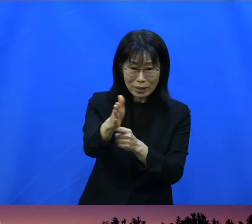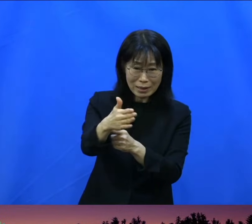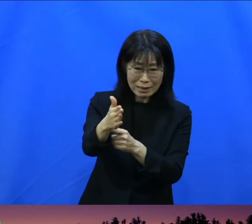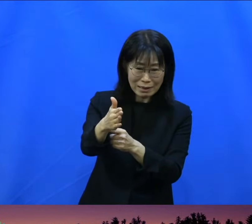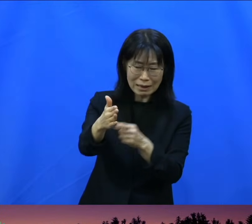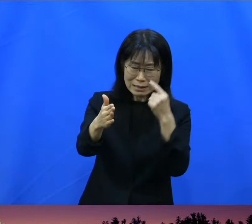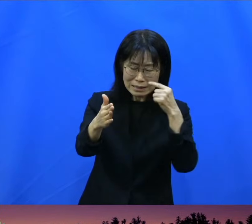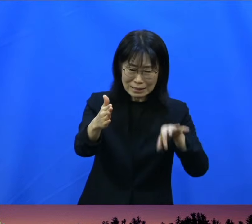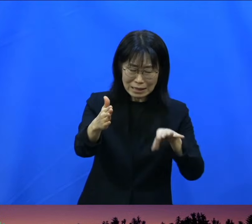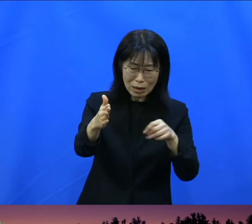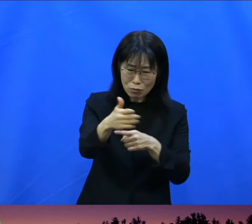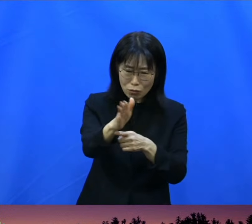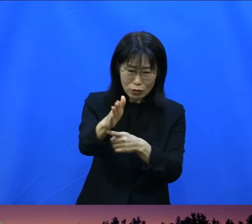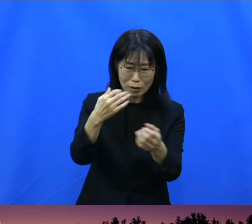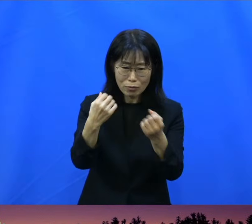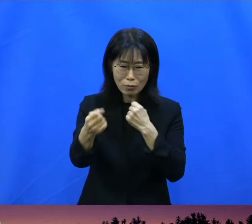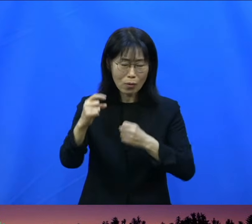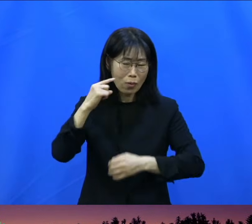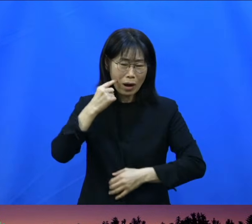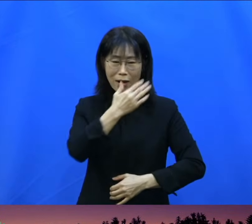하나님 아름다우신 분이에요.